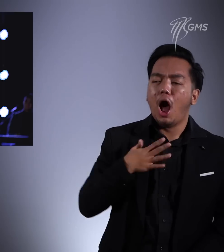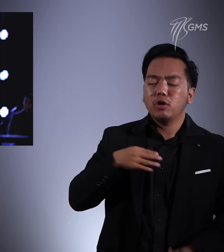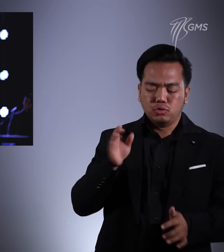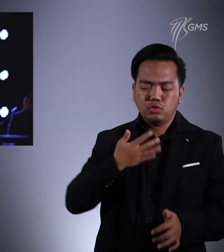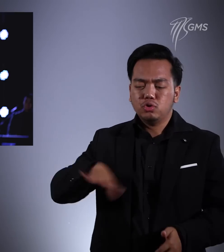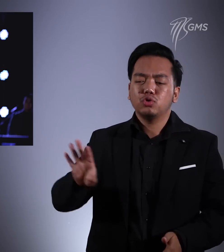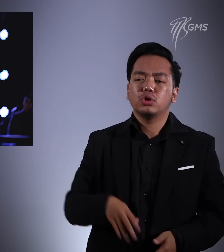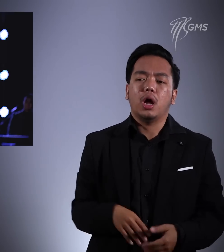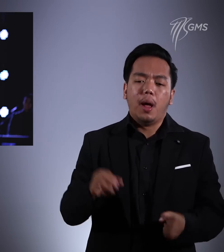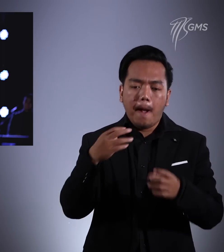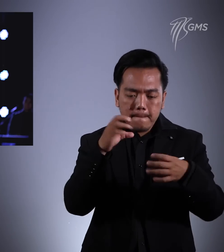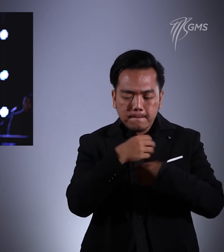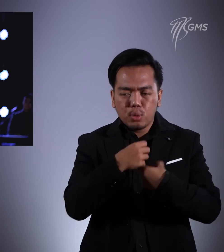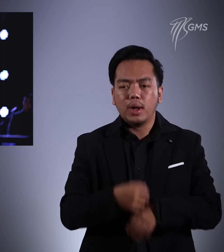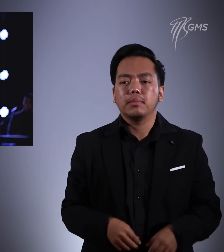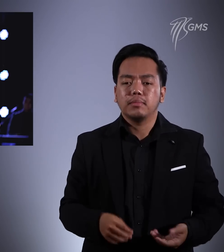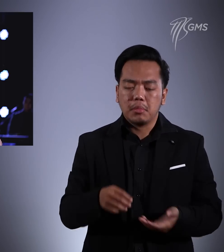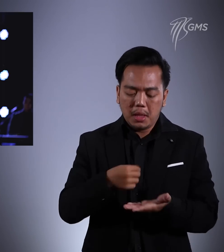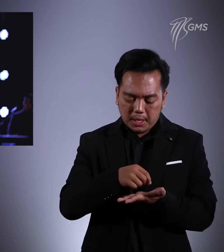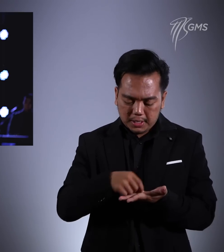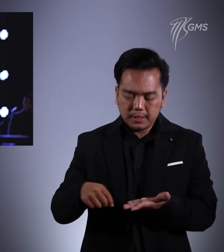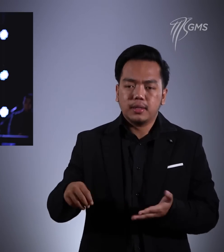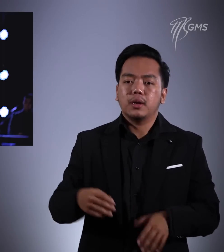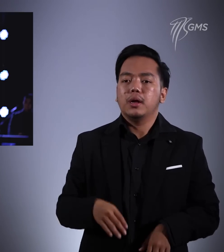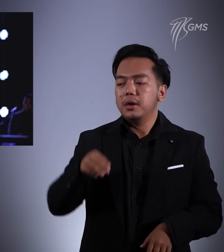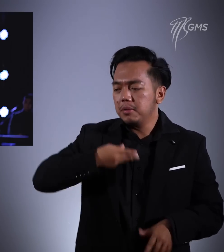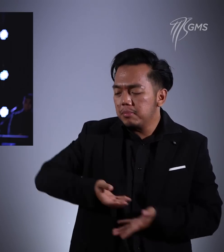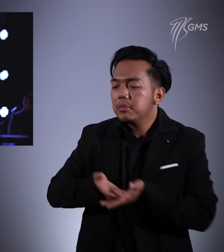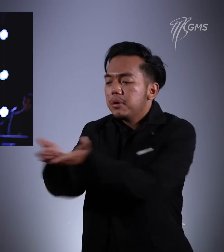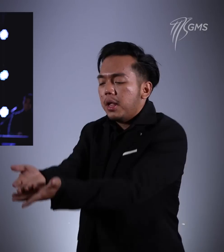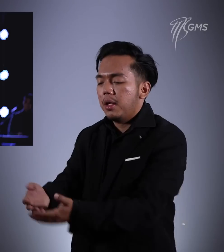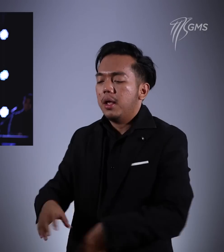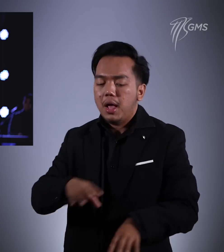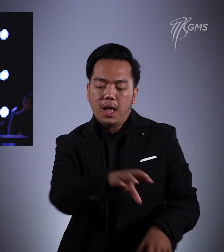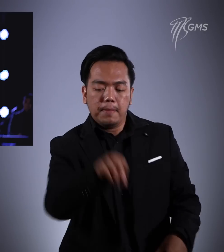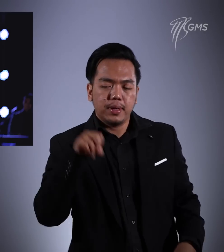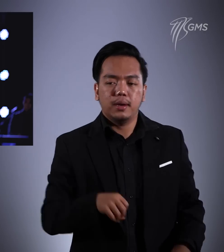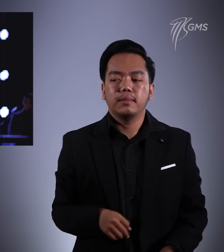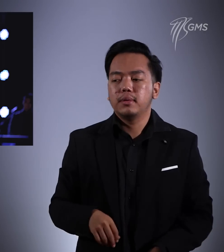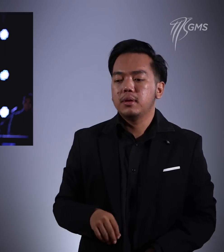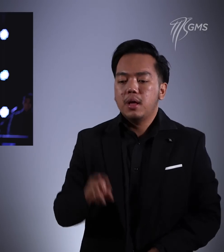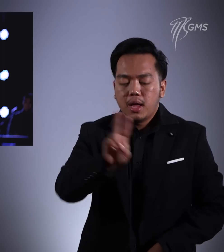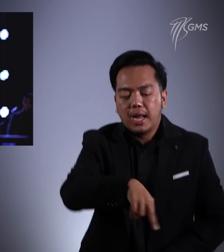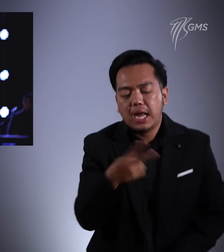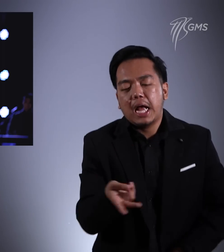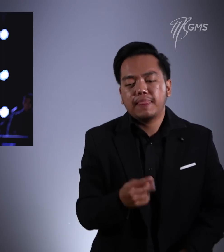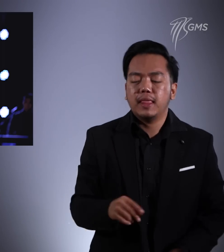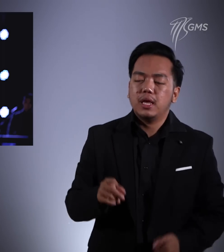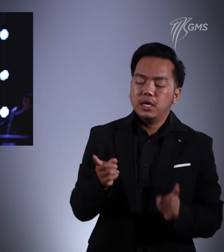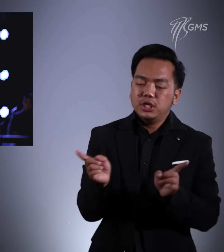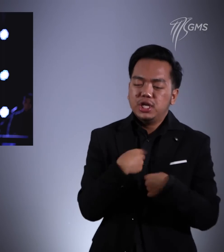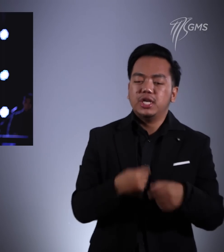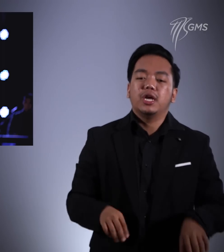ini doaku. Ini nubuatanku. Ini, ambil. Turn it into a song. Jadikan itu